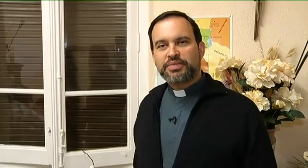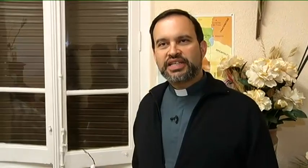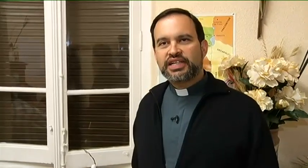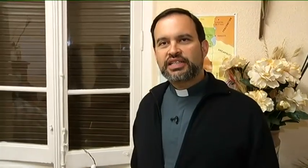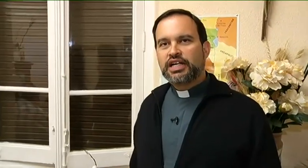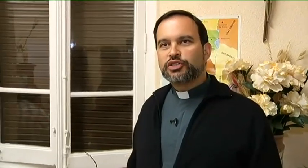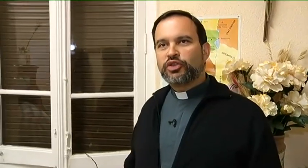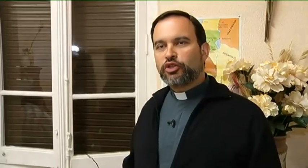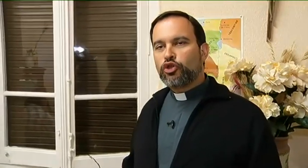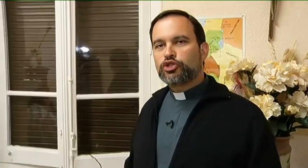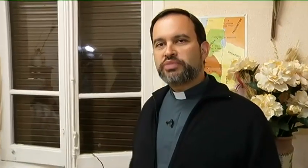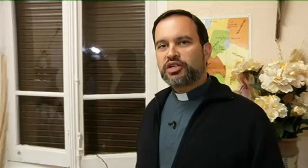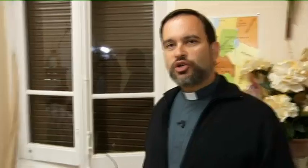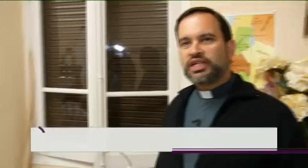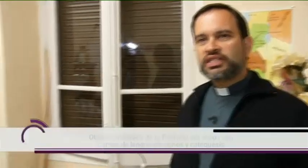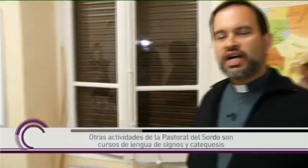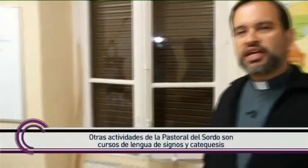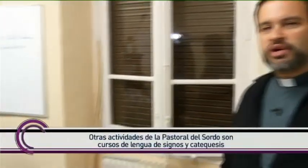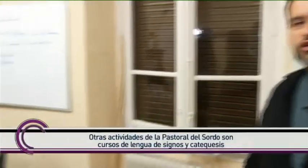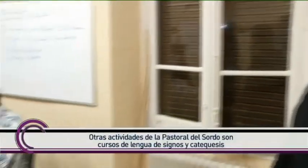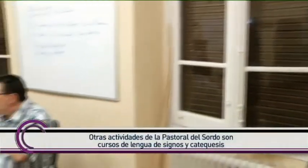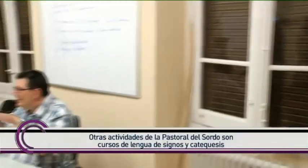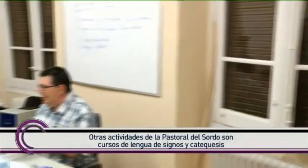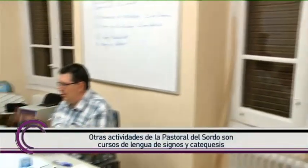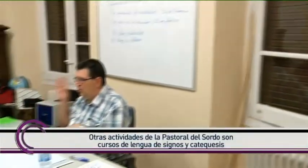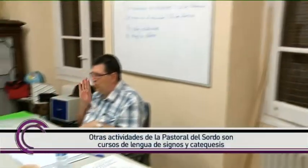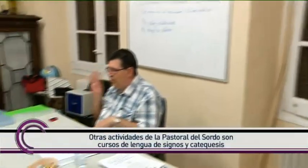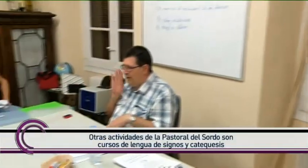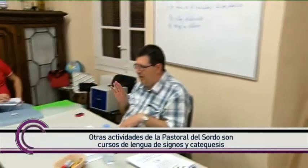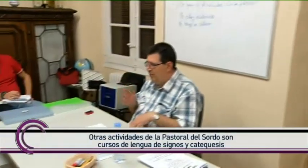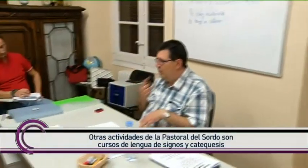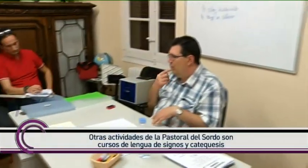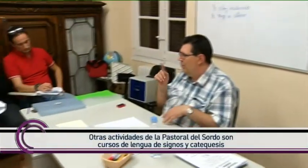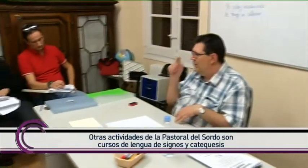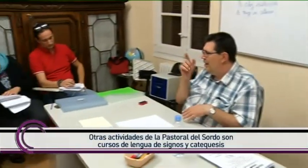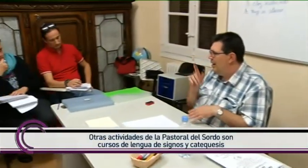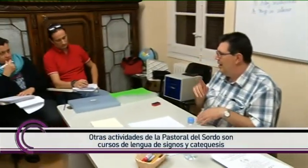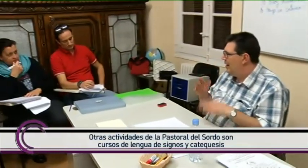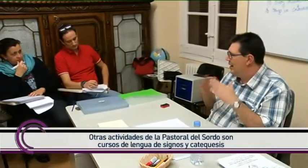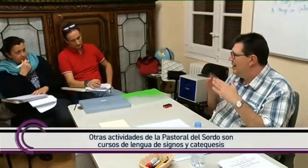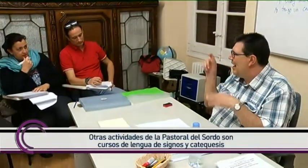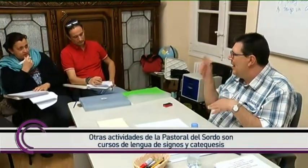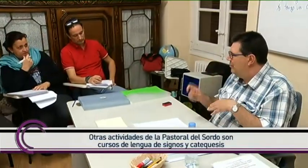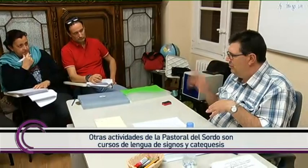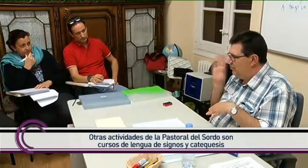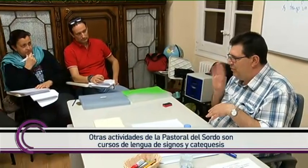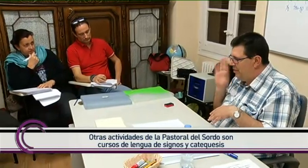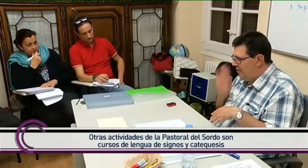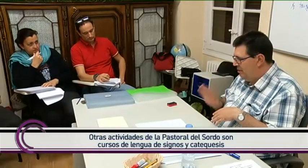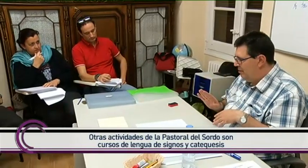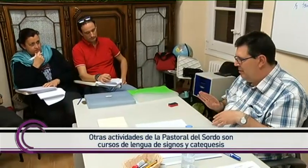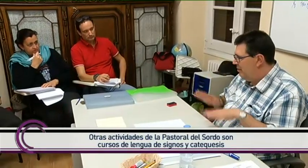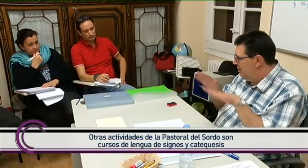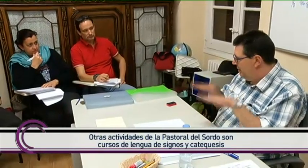de gramática, donde todos los miércoles hay varios grupos de personas sordas que vienen a mejorar su capacidad